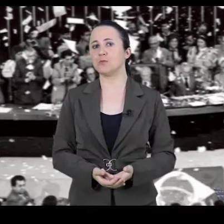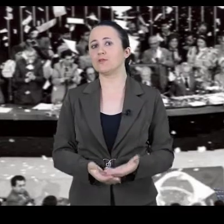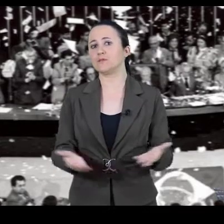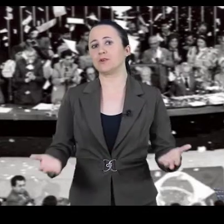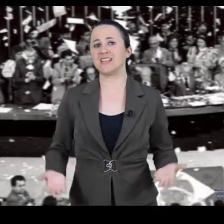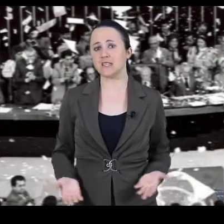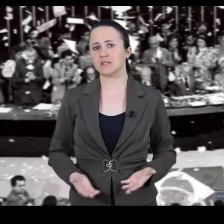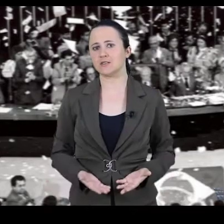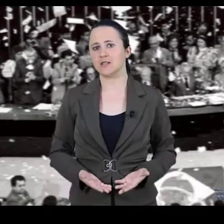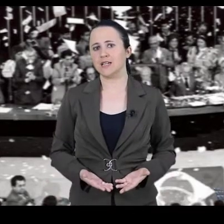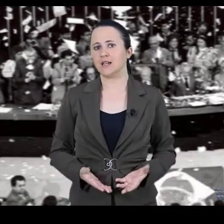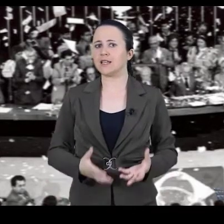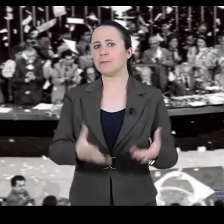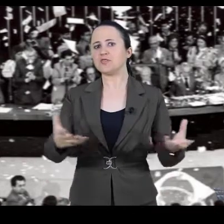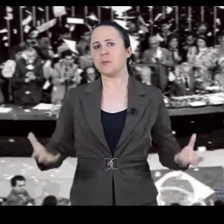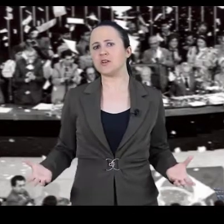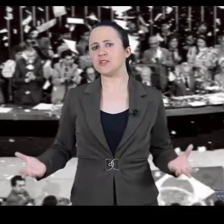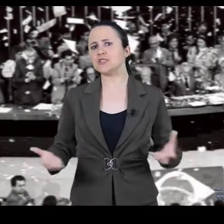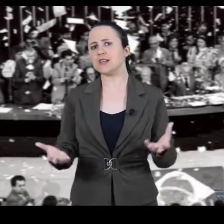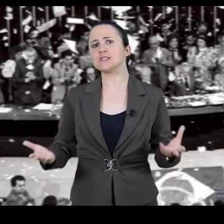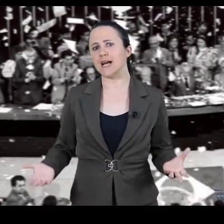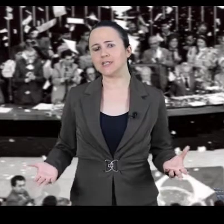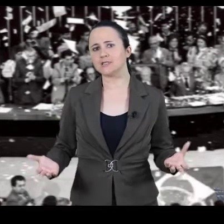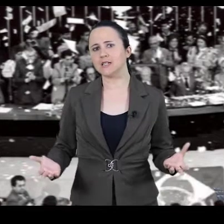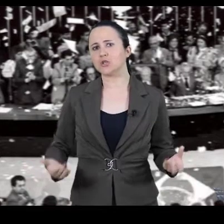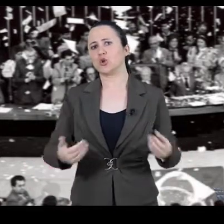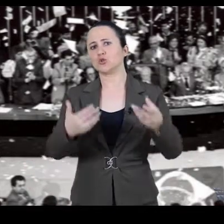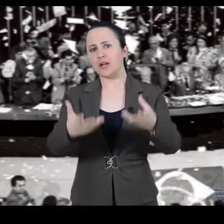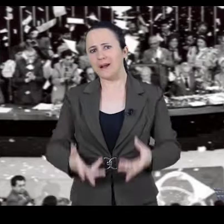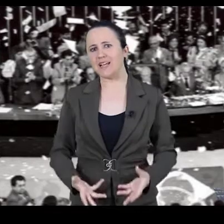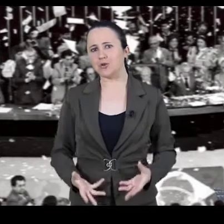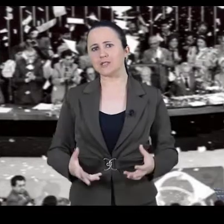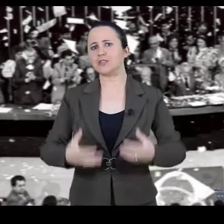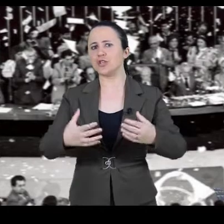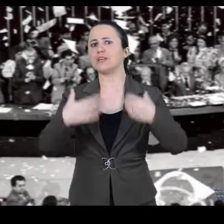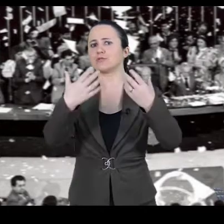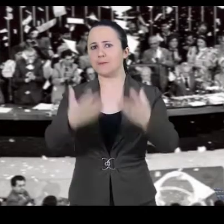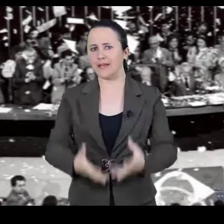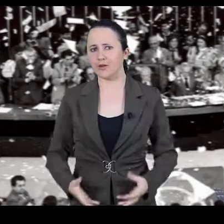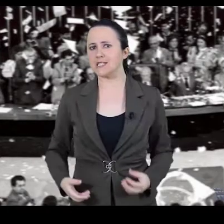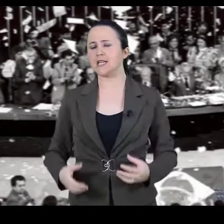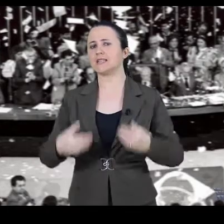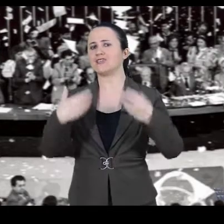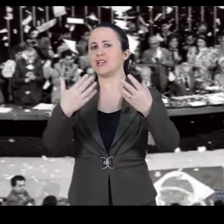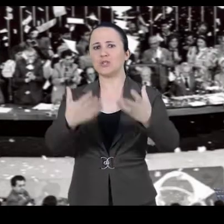públicos para o lazer, em que a pessoa possa descansar. Todo trabalhador tem direito também ao lazer, tem direito